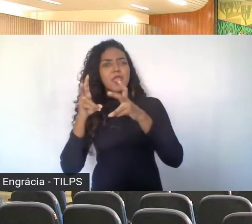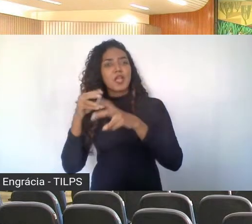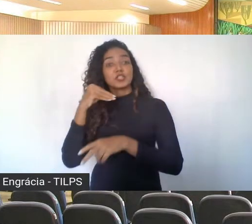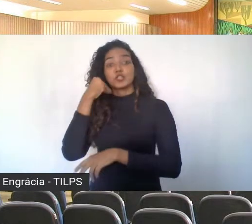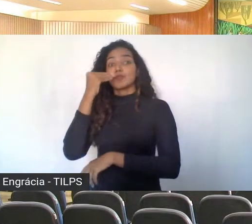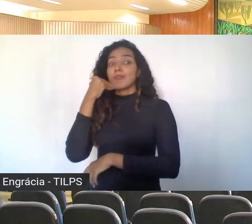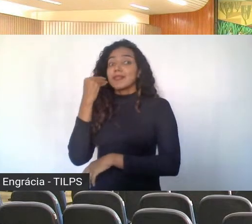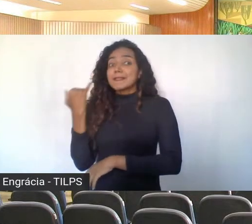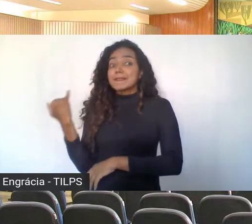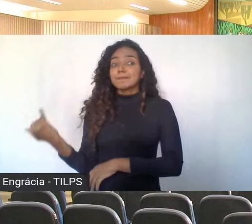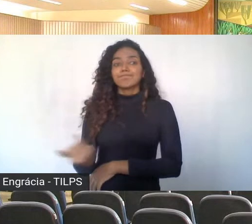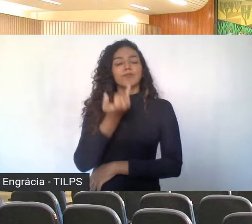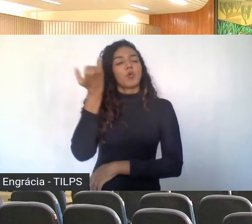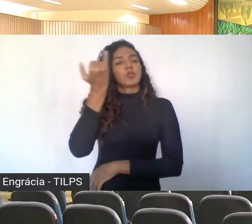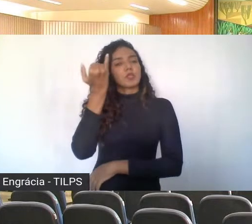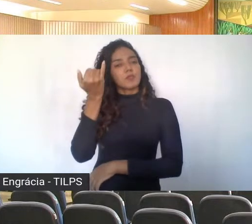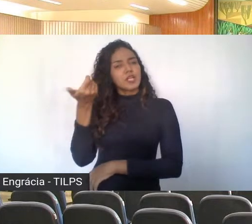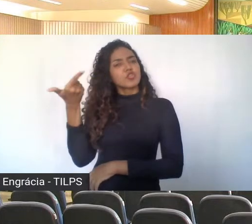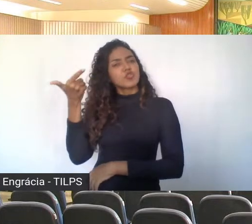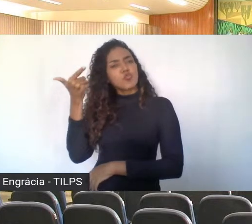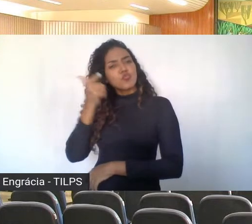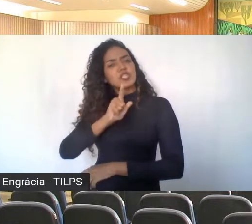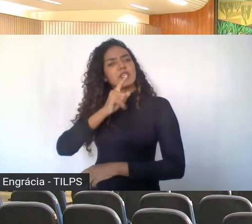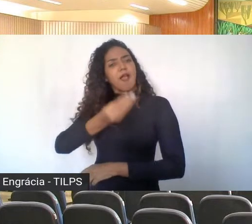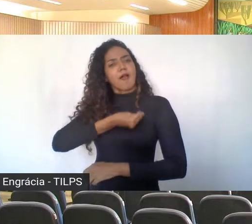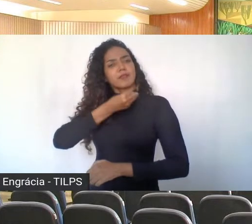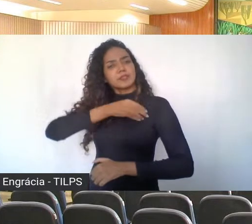para renovarmos a vida. Então, cuidemos